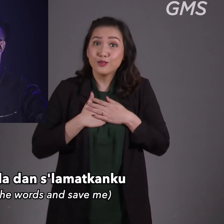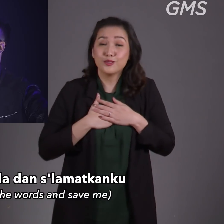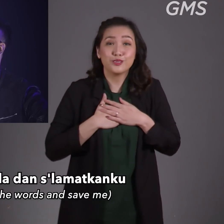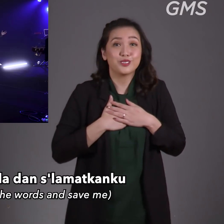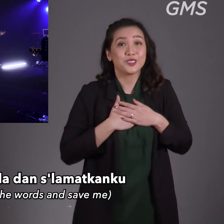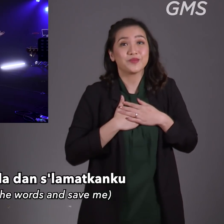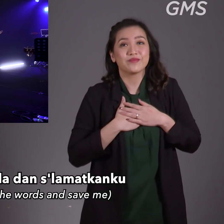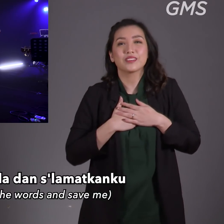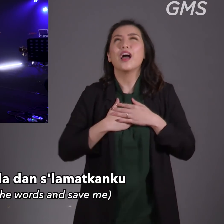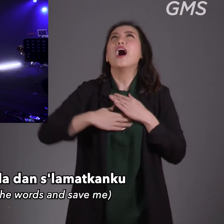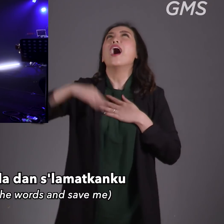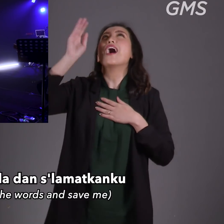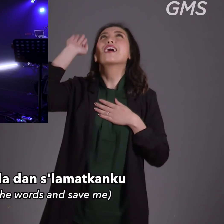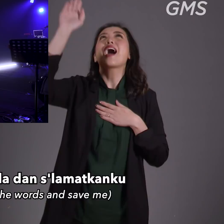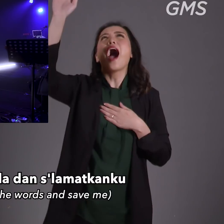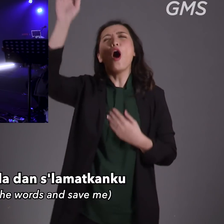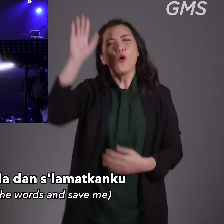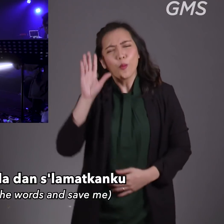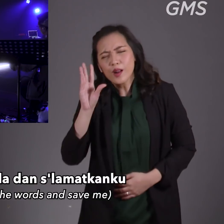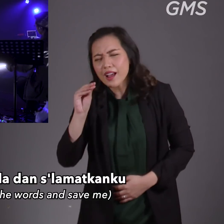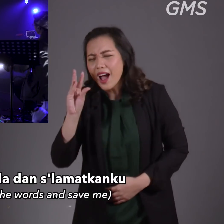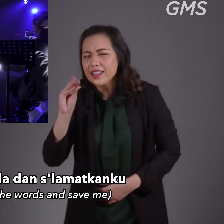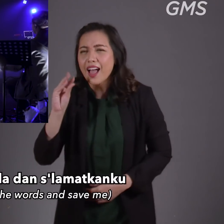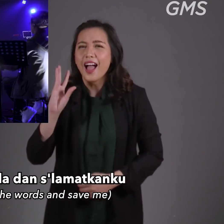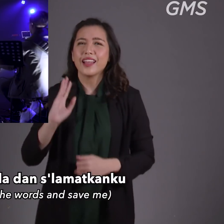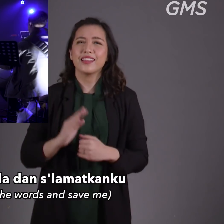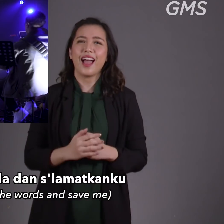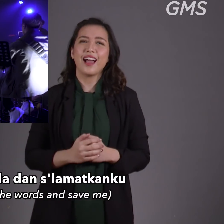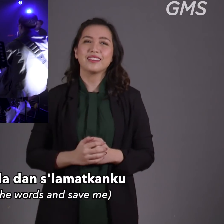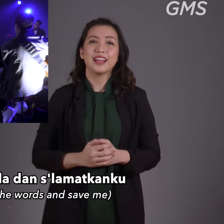sembuhkanku, Kau bersabda